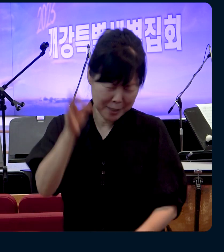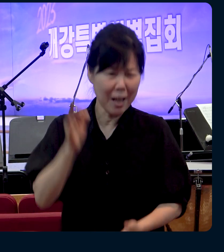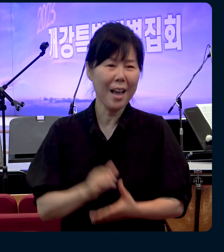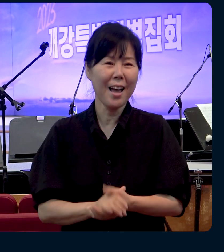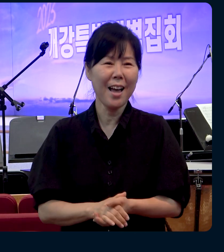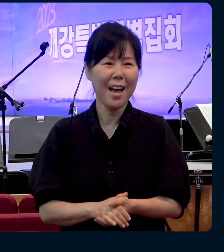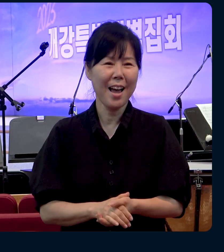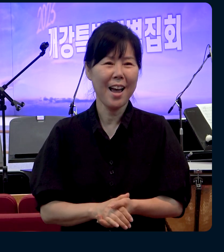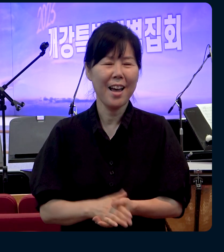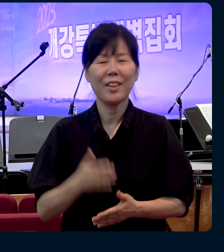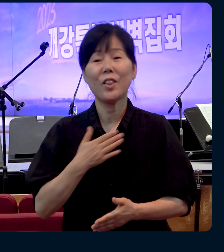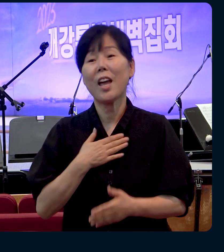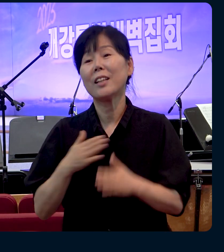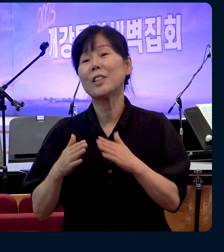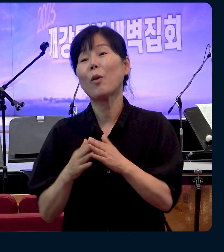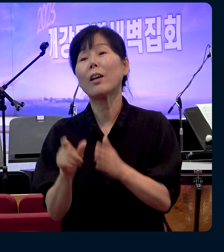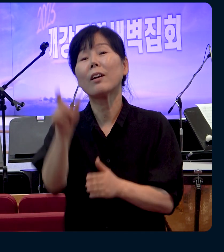가짜예요.